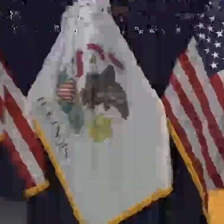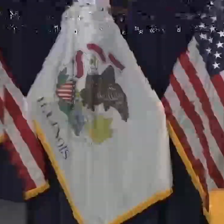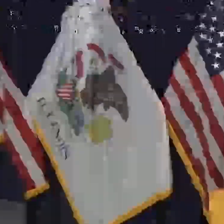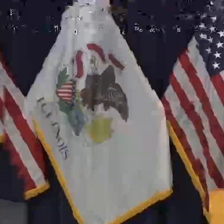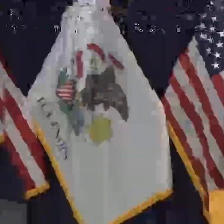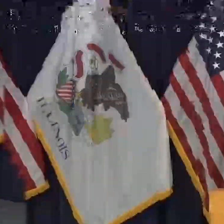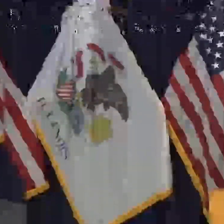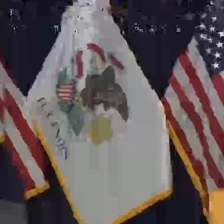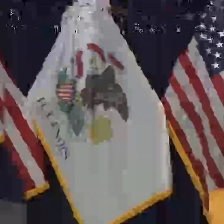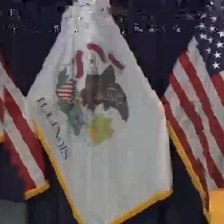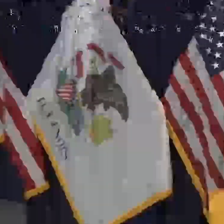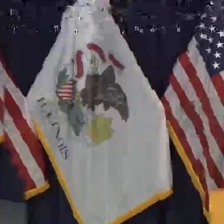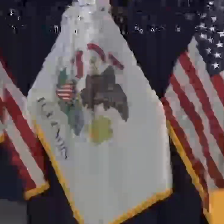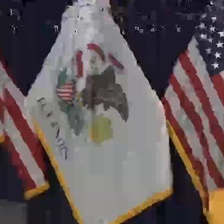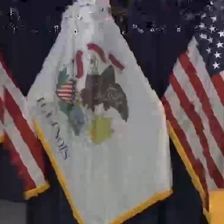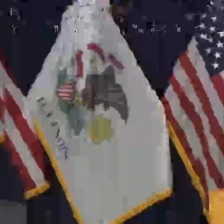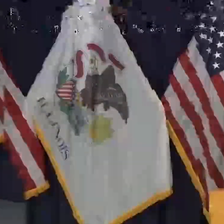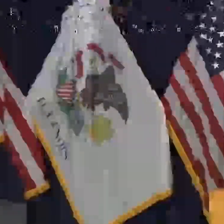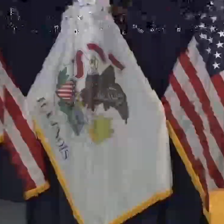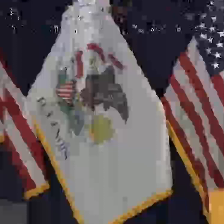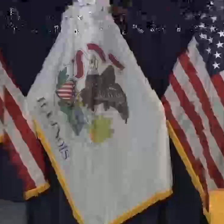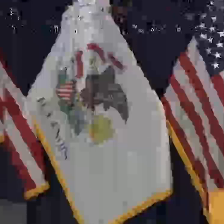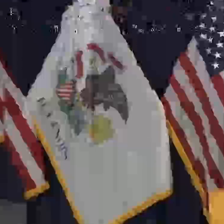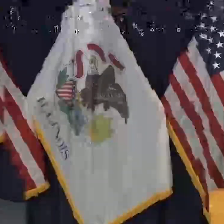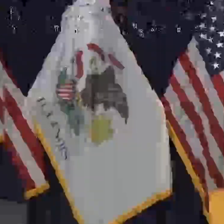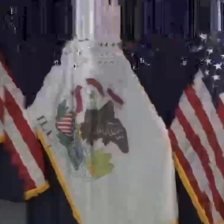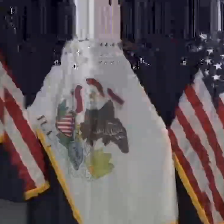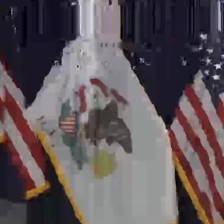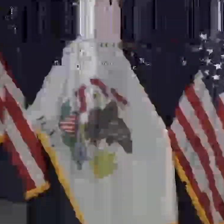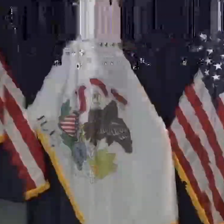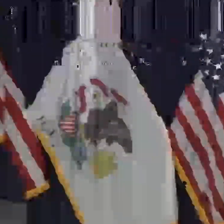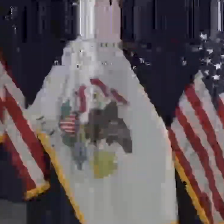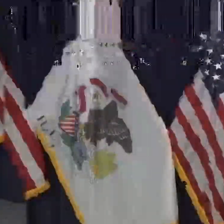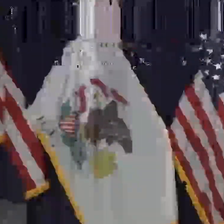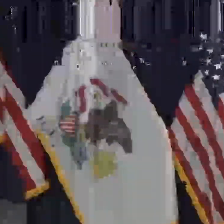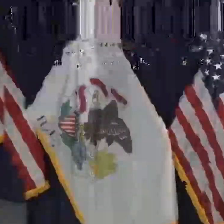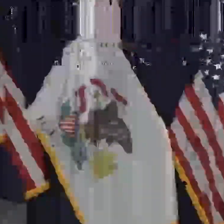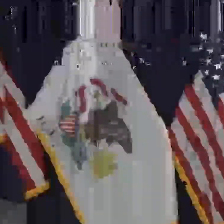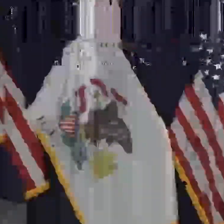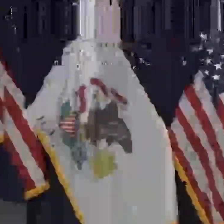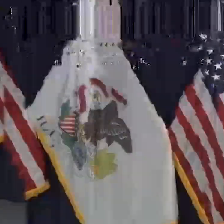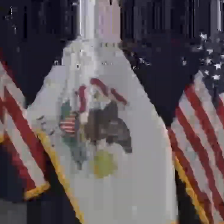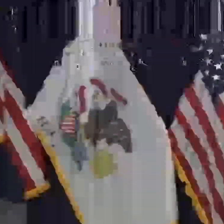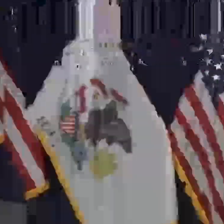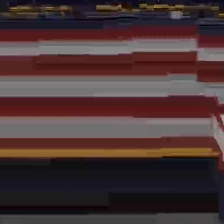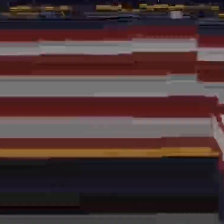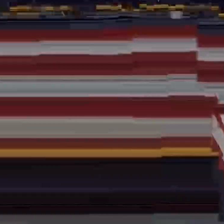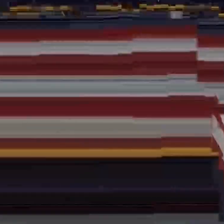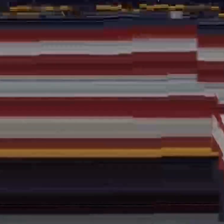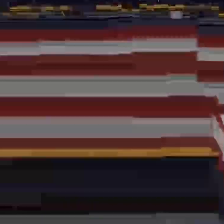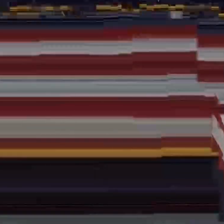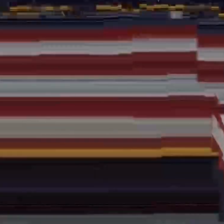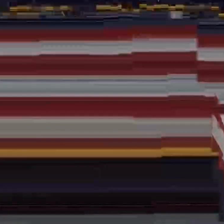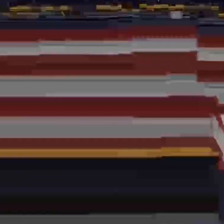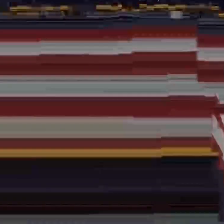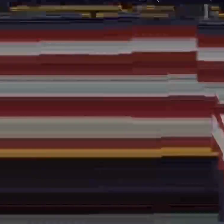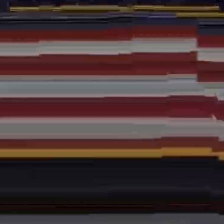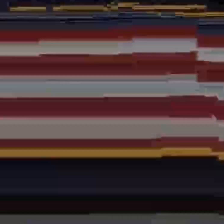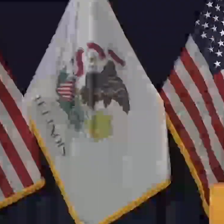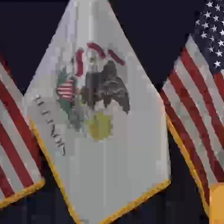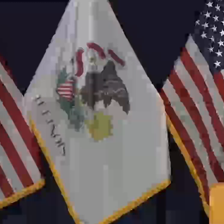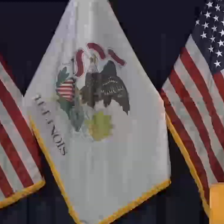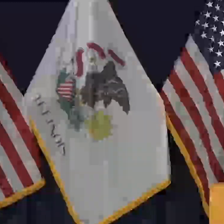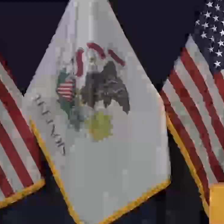empresas a comunicarse con el Departamento de Salud local o las autoridades competentes si su patrón o empleador no está siguiendo